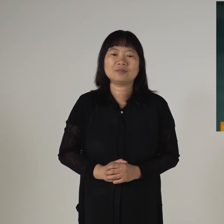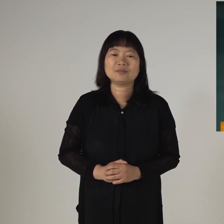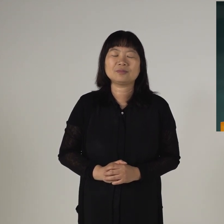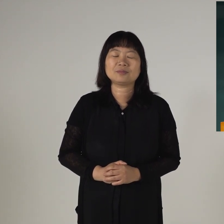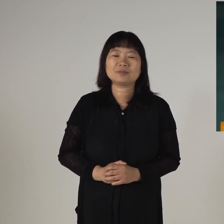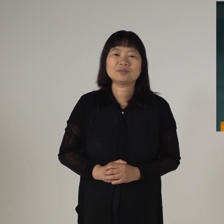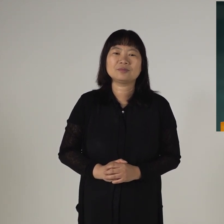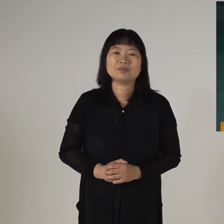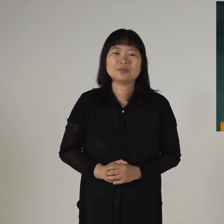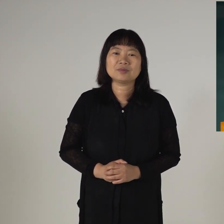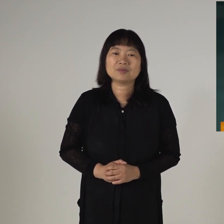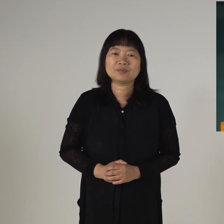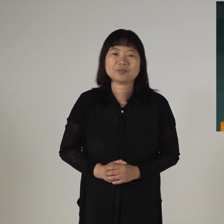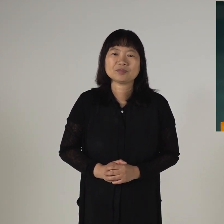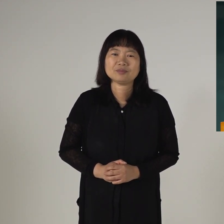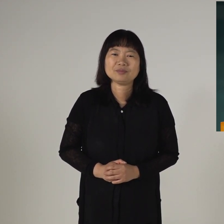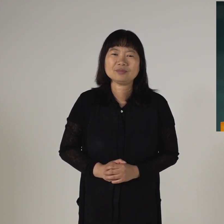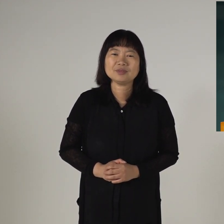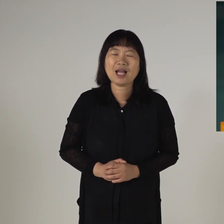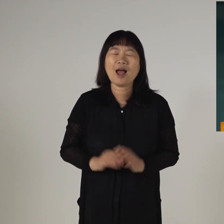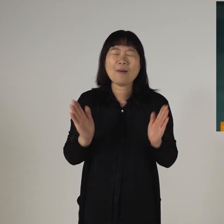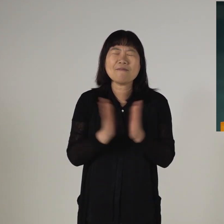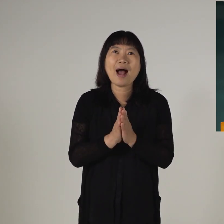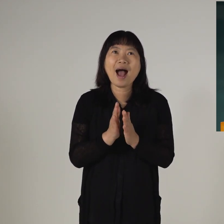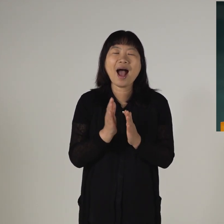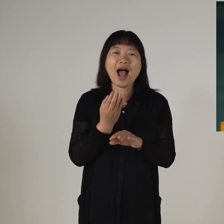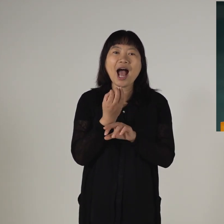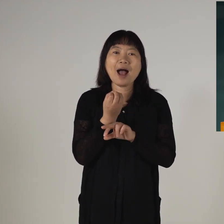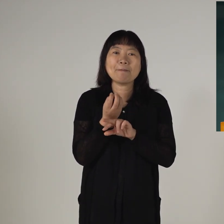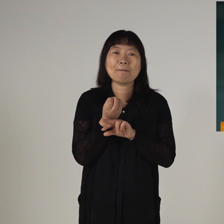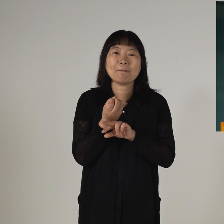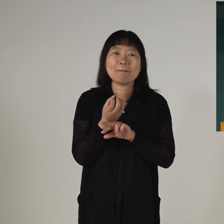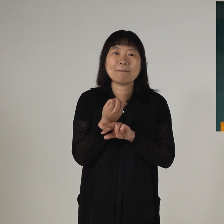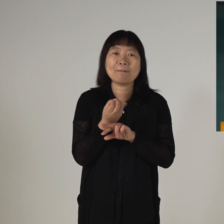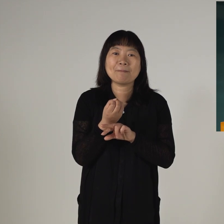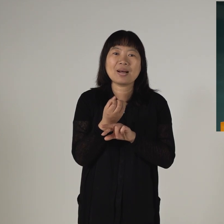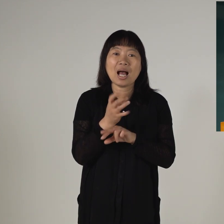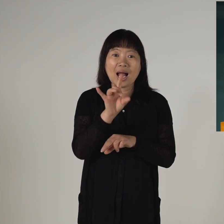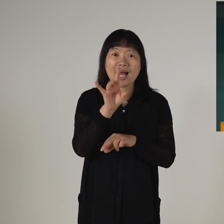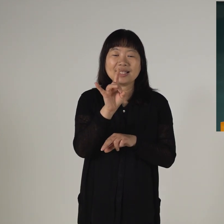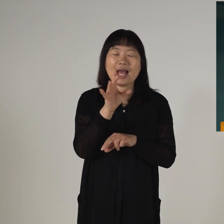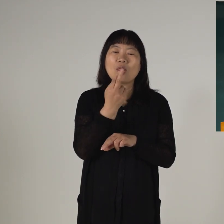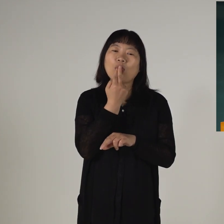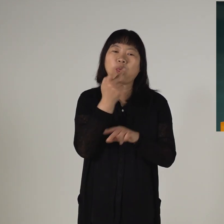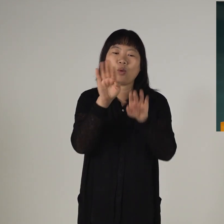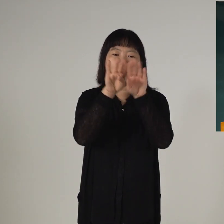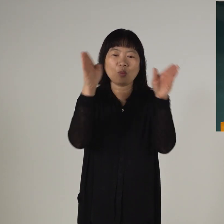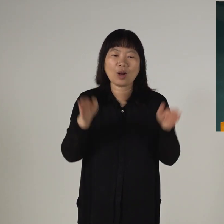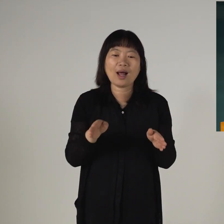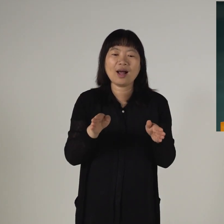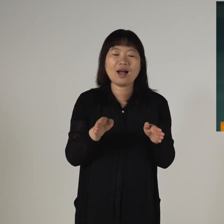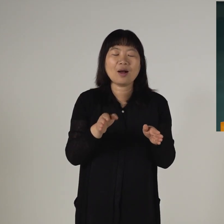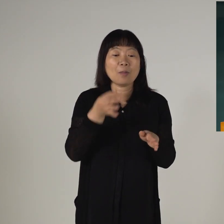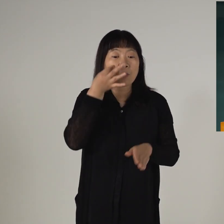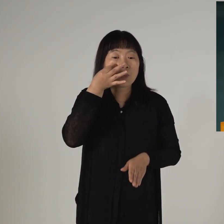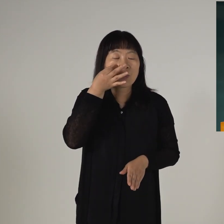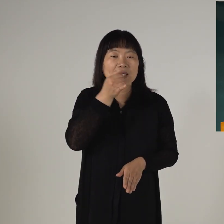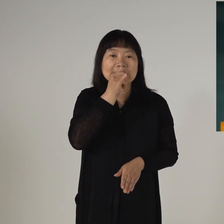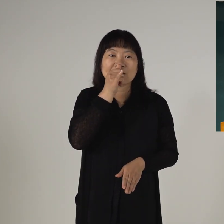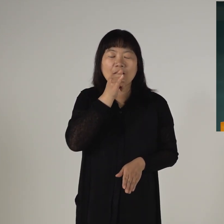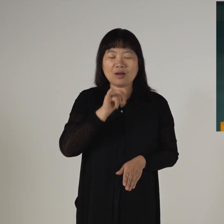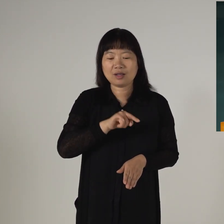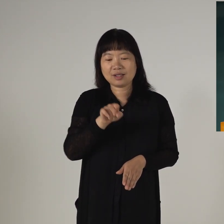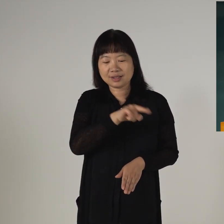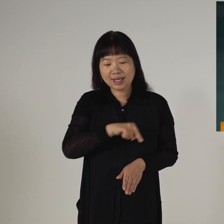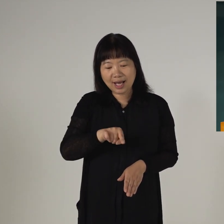근데 어느 코너에 유난히 빛이 나는 보석이 유리 케이스 안에 이렇게 전시가 되어 있는데 그